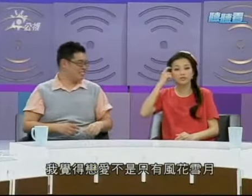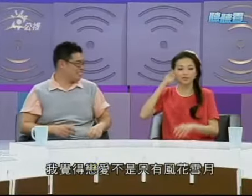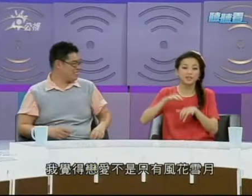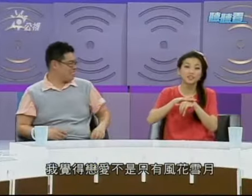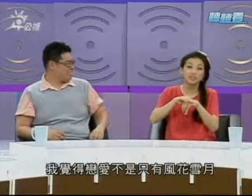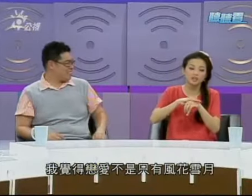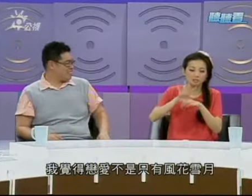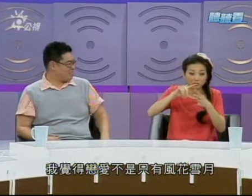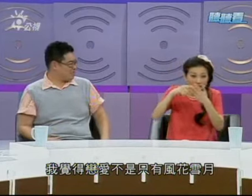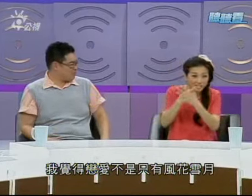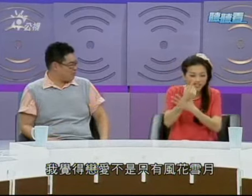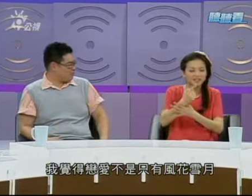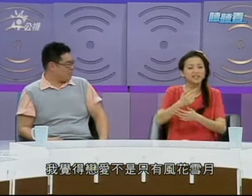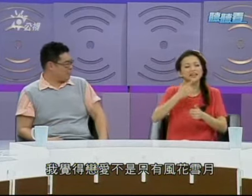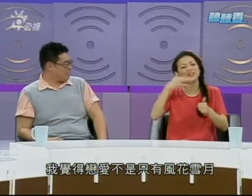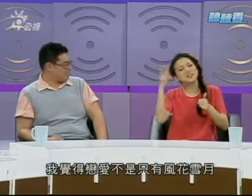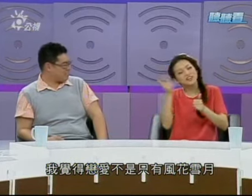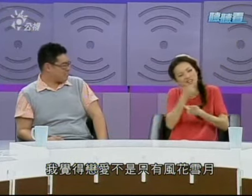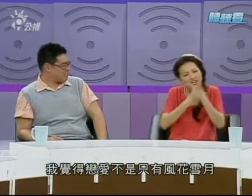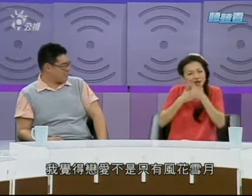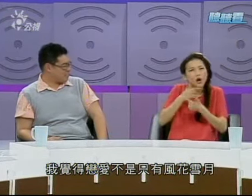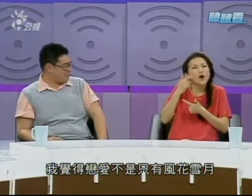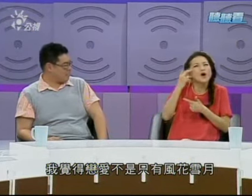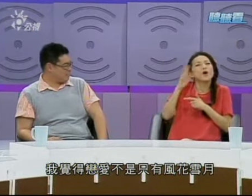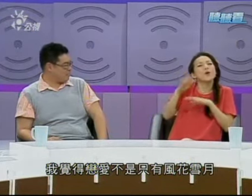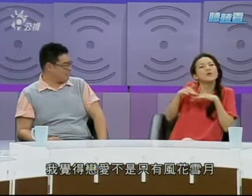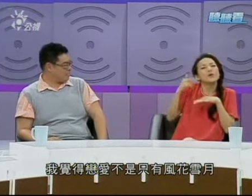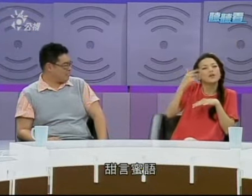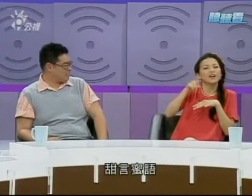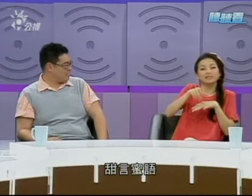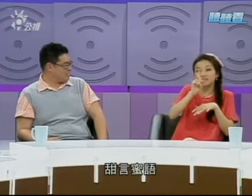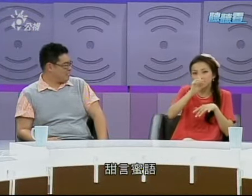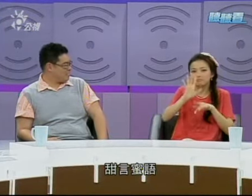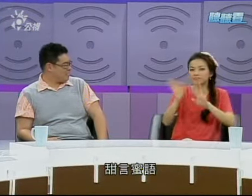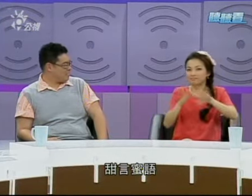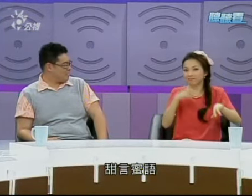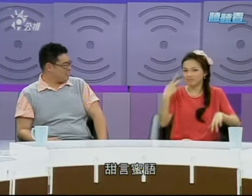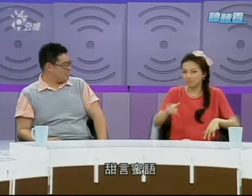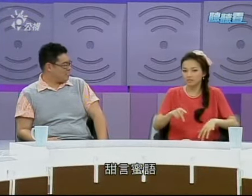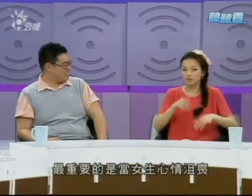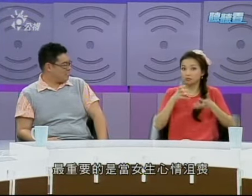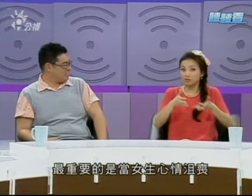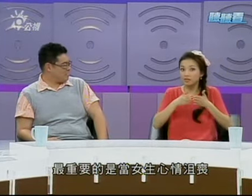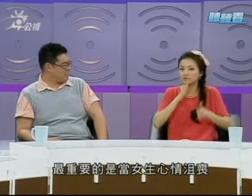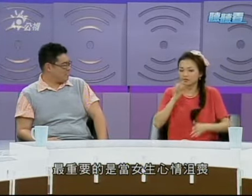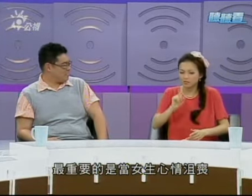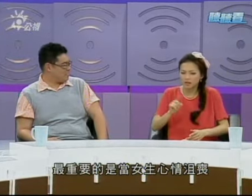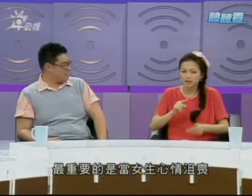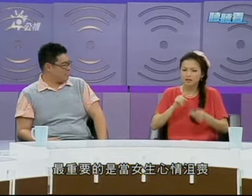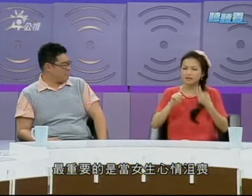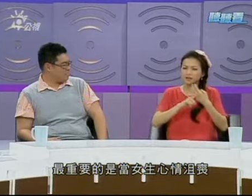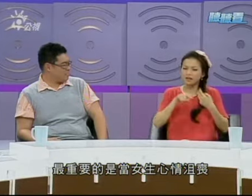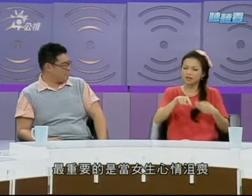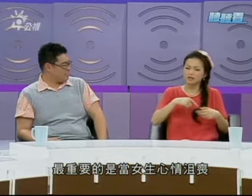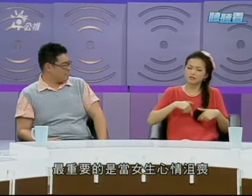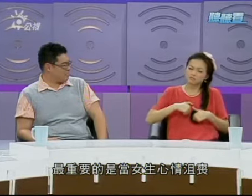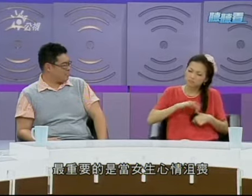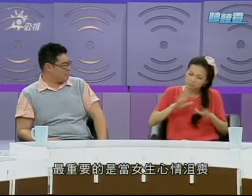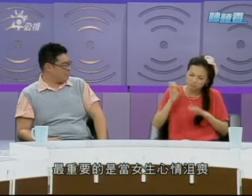我觉得恋爱不是只有风花雪月甜言蜜语最重要的是当女生心情沮